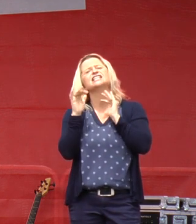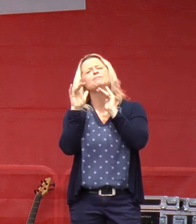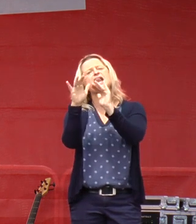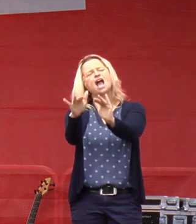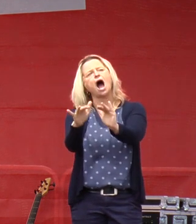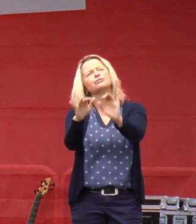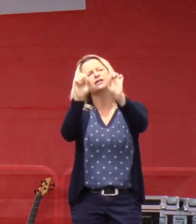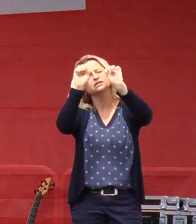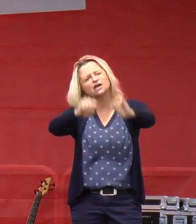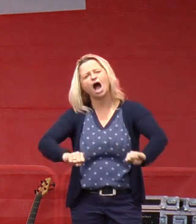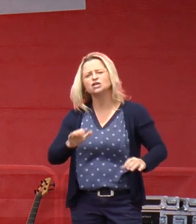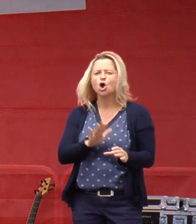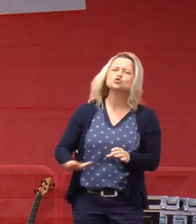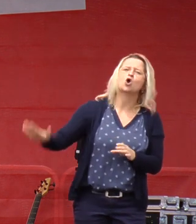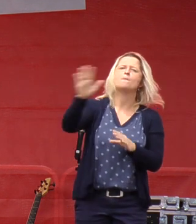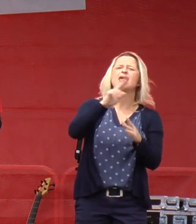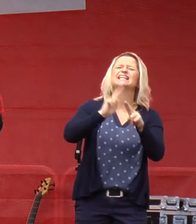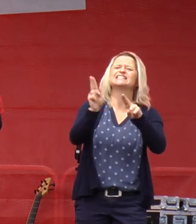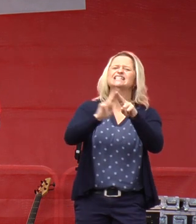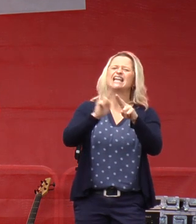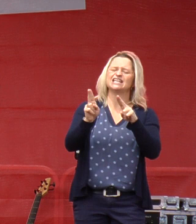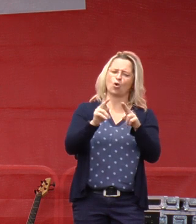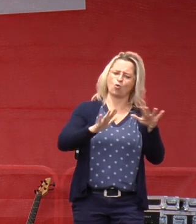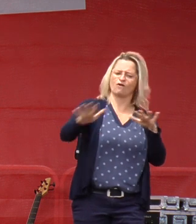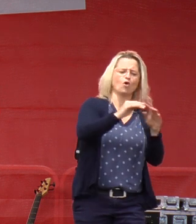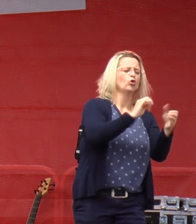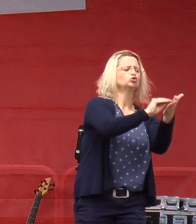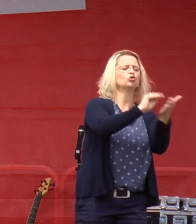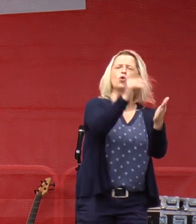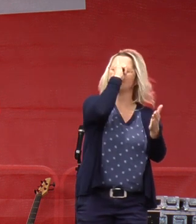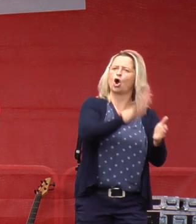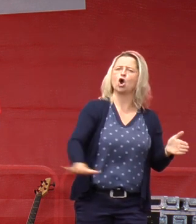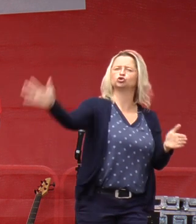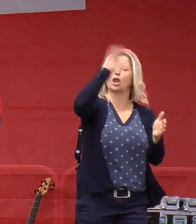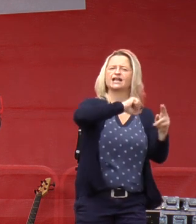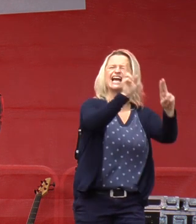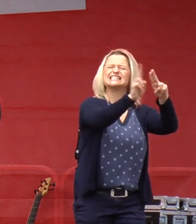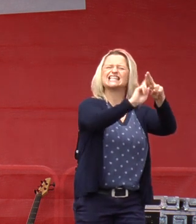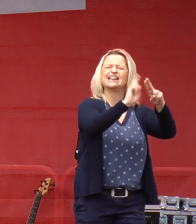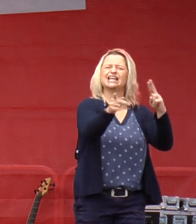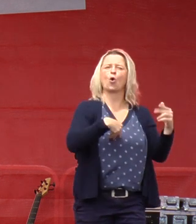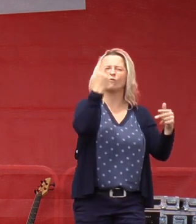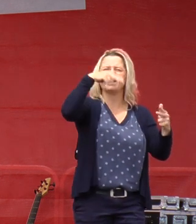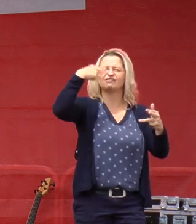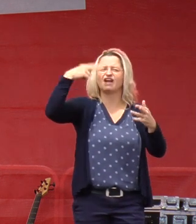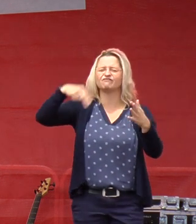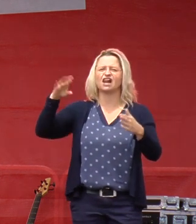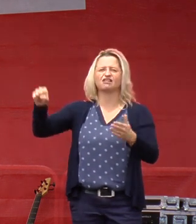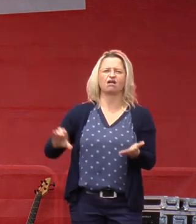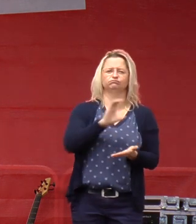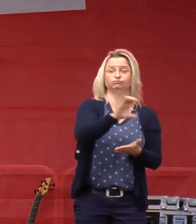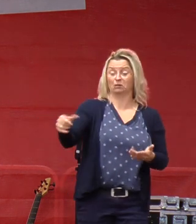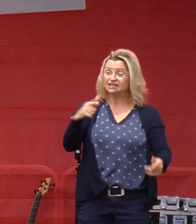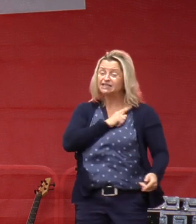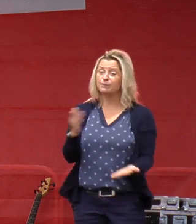den kompletten Sanierungsstau in allen Schulen, die es bundesweit gibt, beheben. Und wenn ich die Wahl habe, ob Geld in